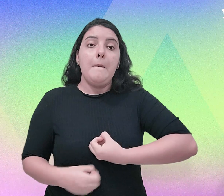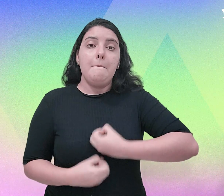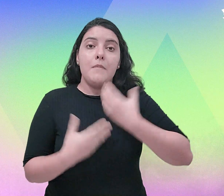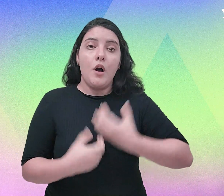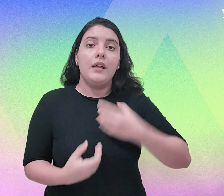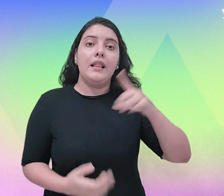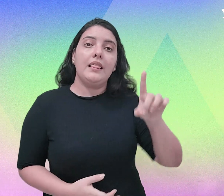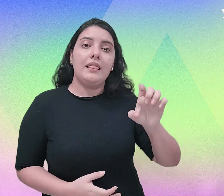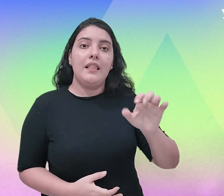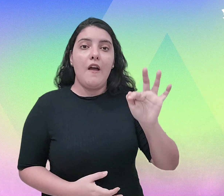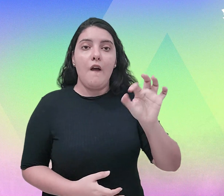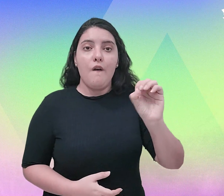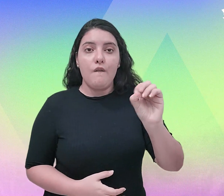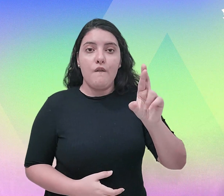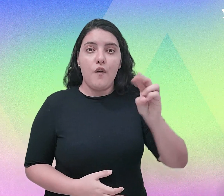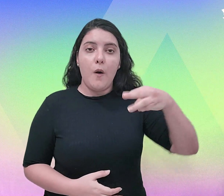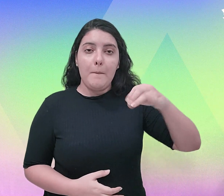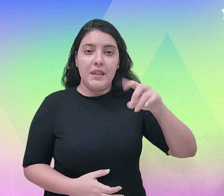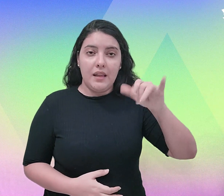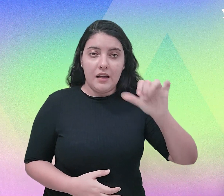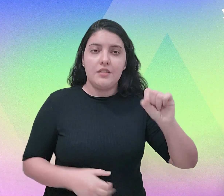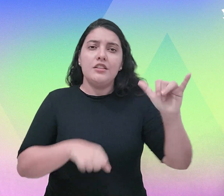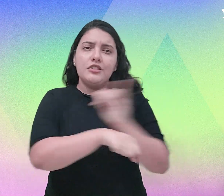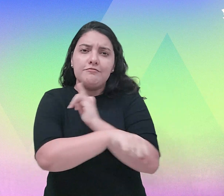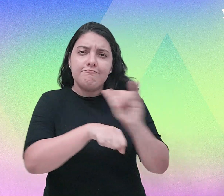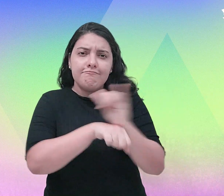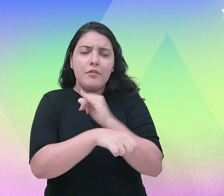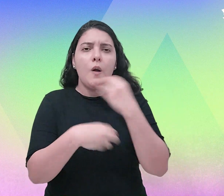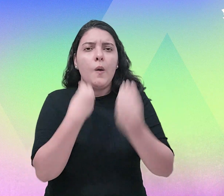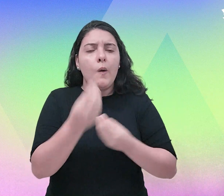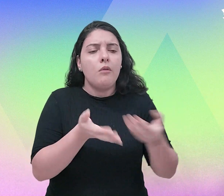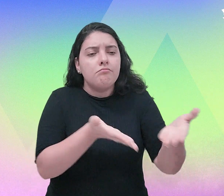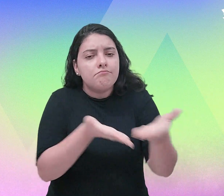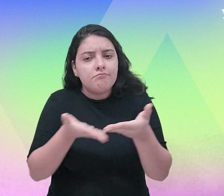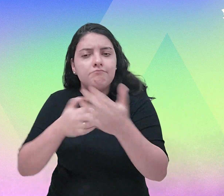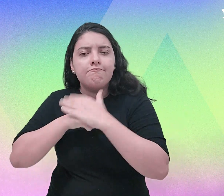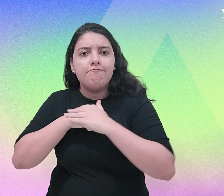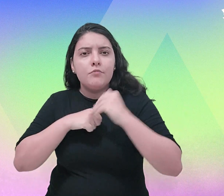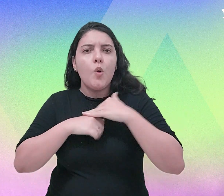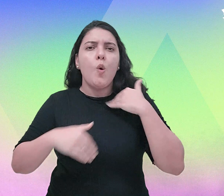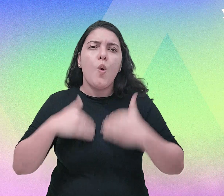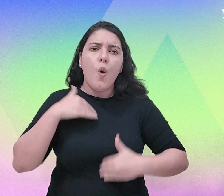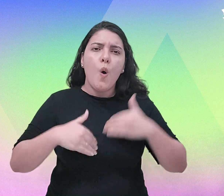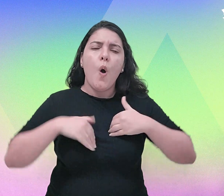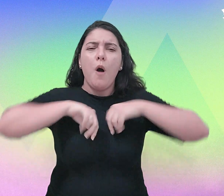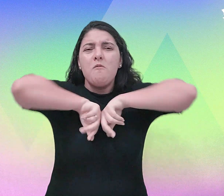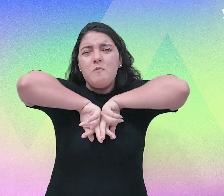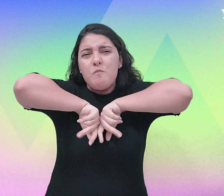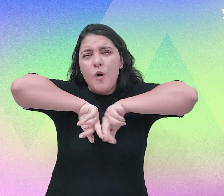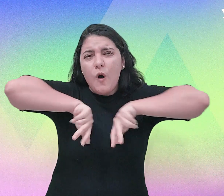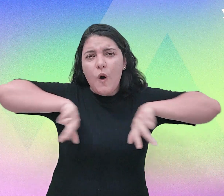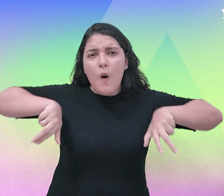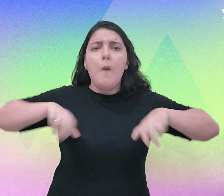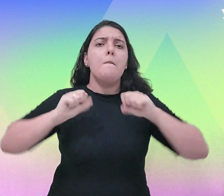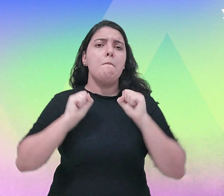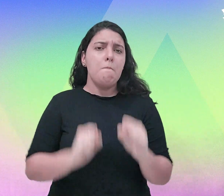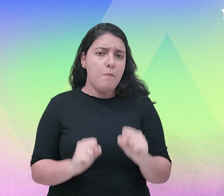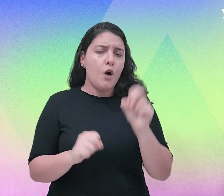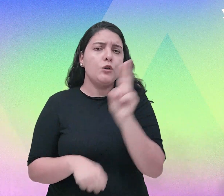a deformidade São sobre dilatar as possibilidades de como acolher os múltiplos corpos para que eles possam ser utilizando